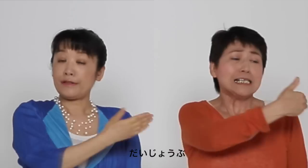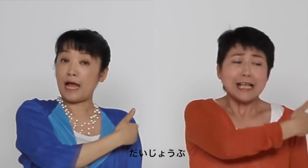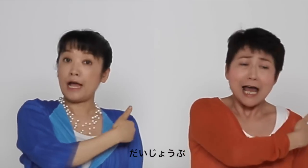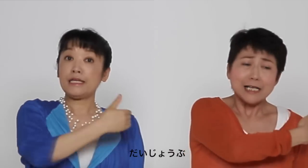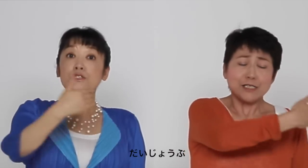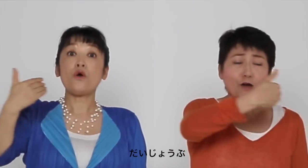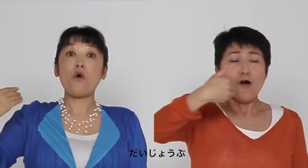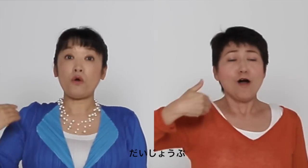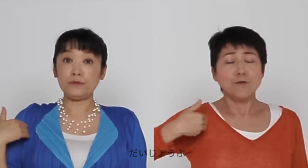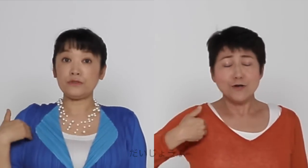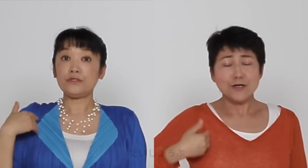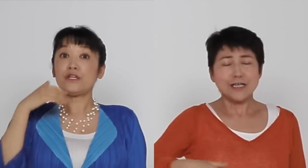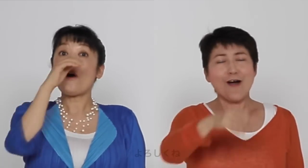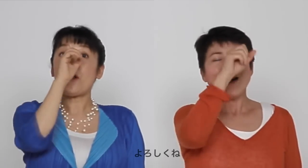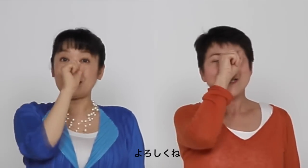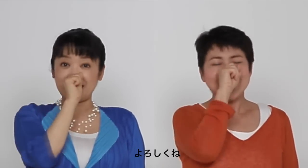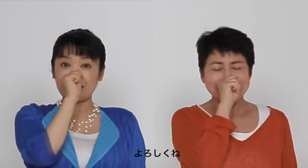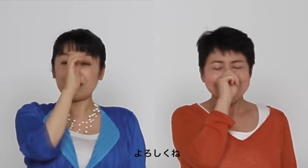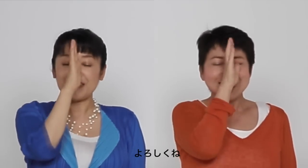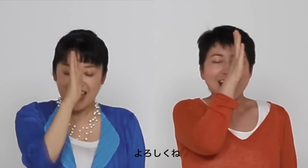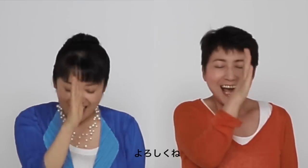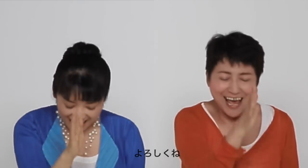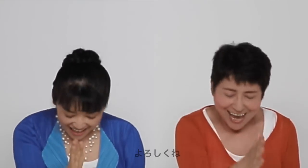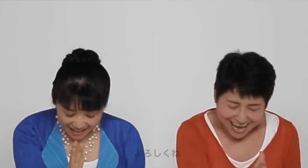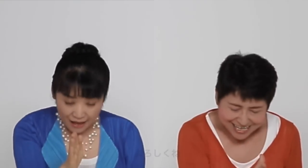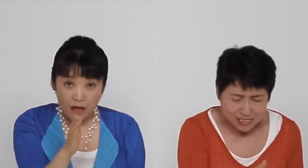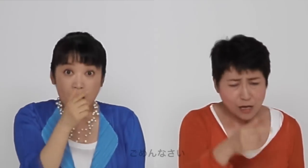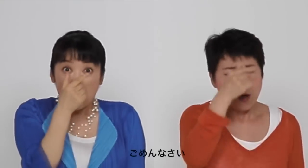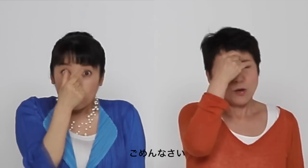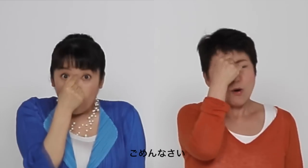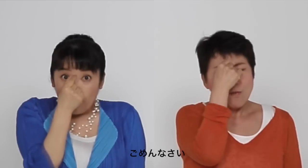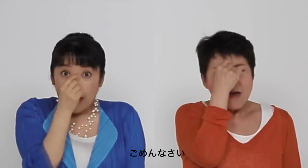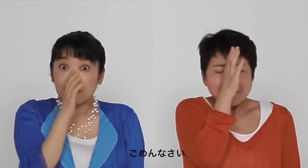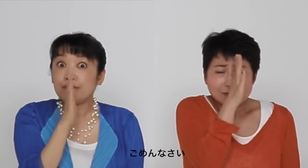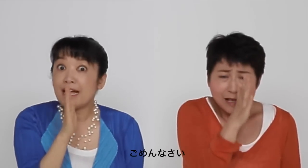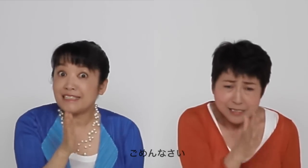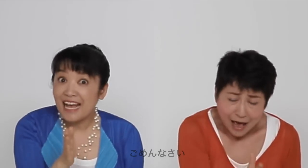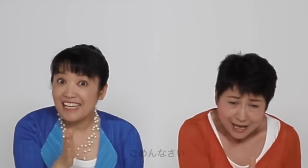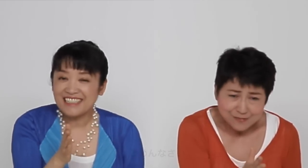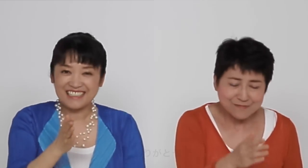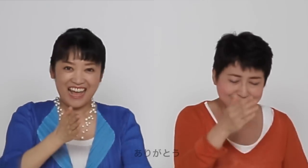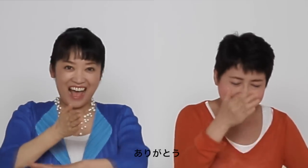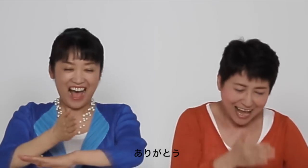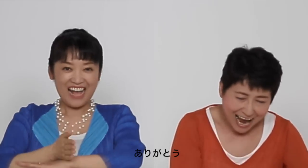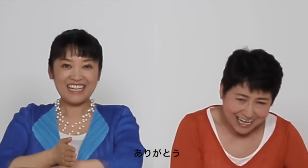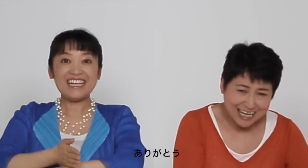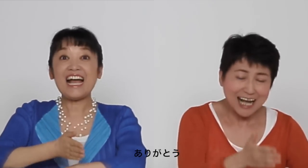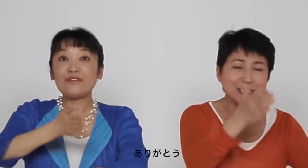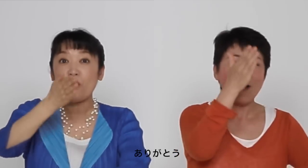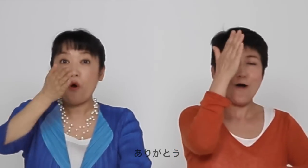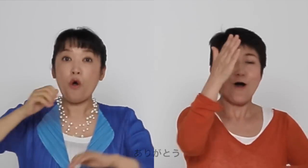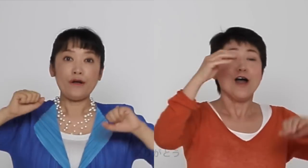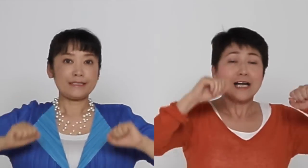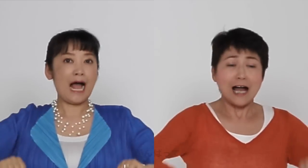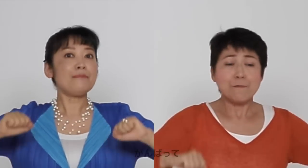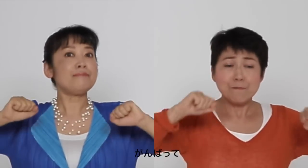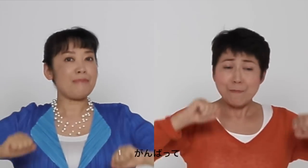大丈夫、よろしくね。ごめんなさい、ありがとう、頑張